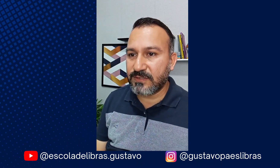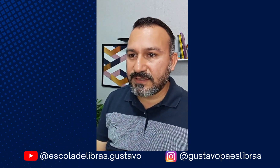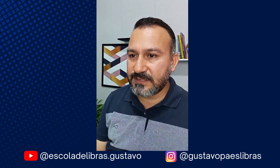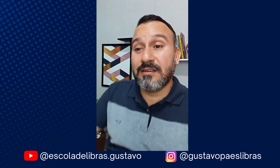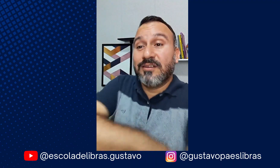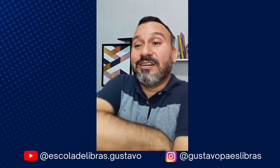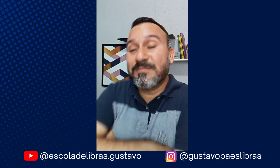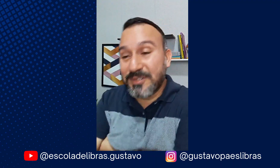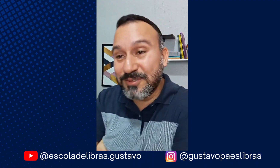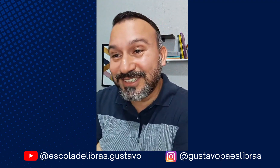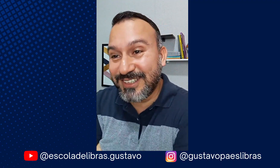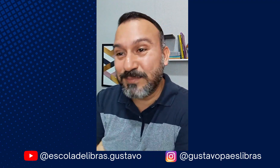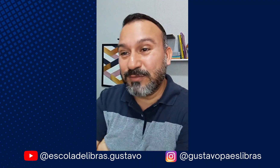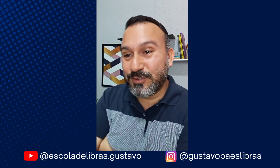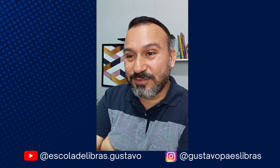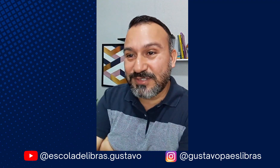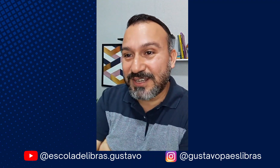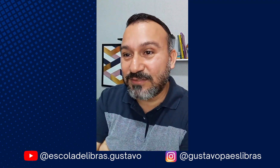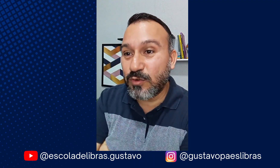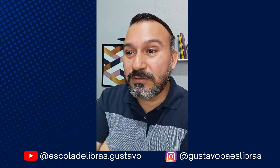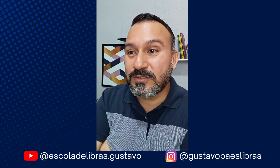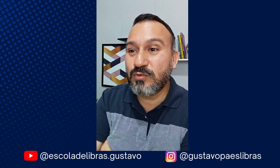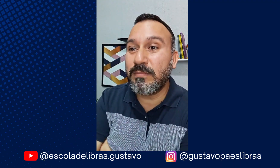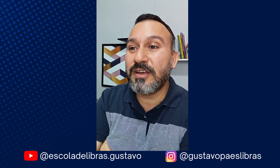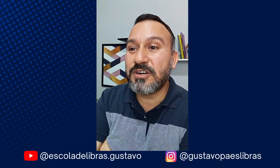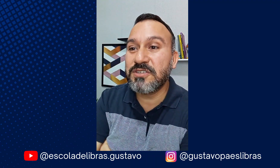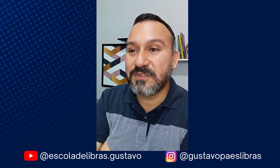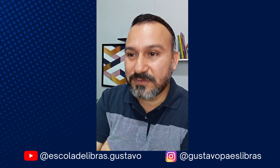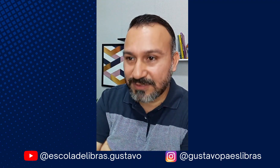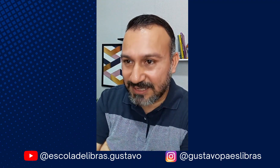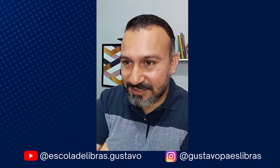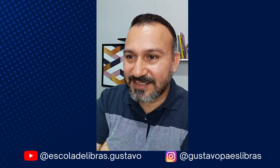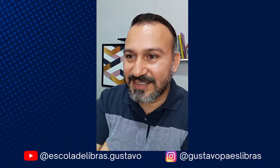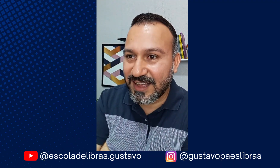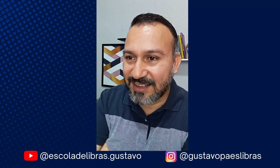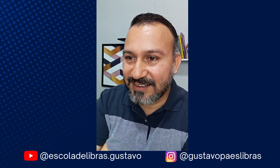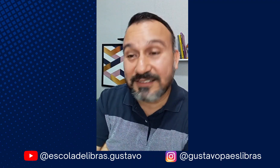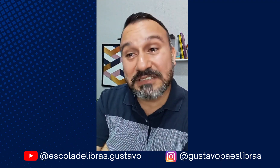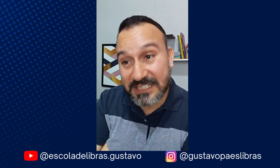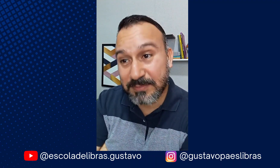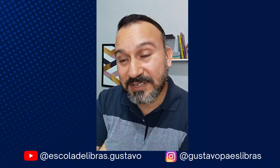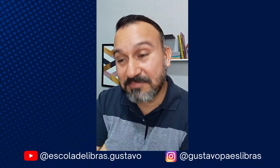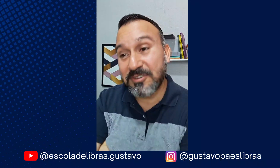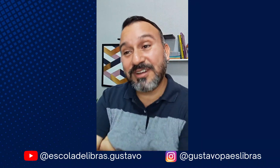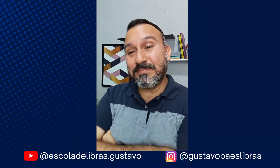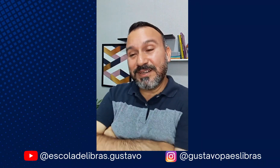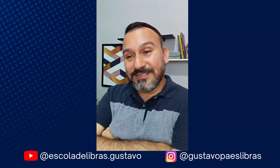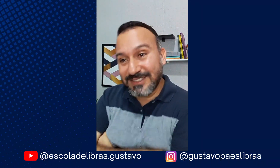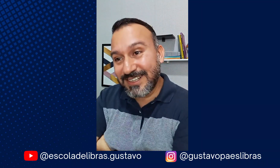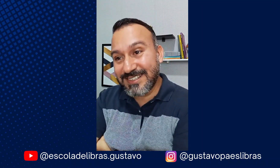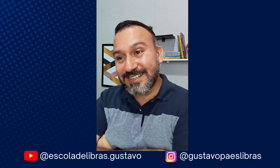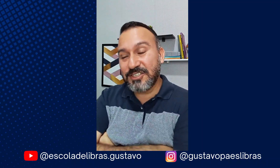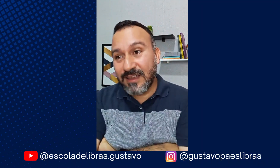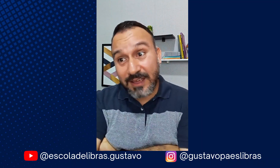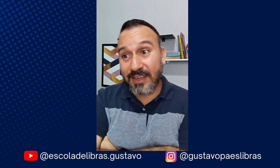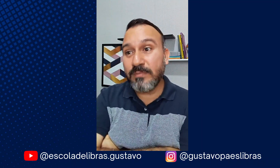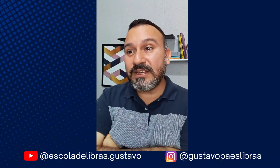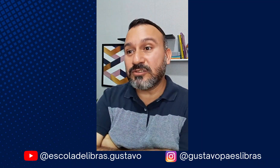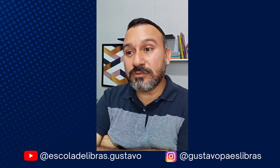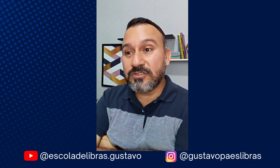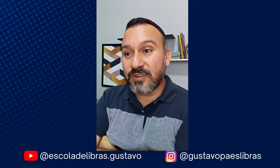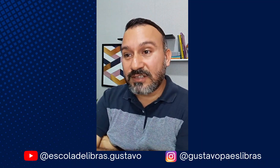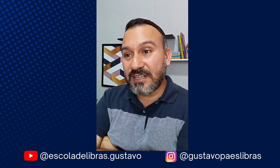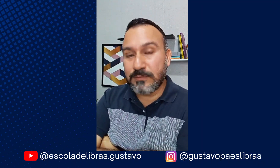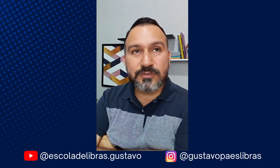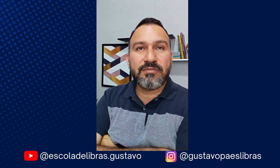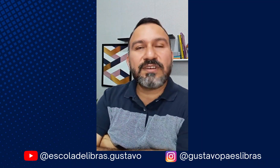para vocês. Olha uma pergunta aqui. Professor Gustavo, qual a sua maior dificuldade na área da Libras? Olha, pergunta interessante. Realmente,